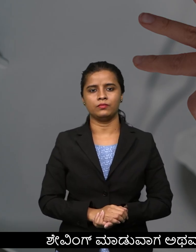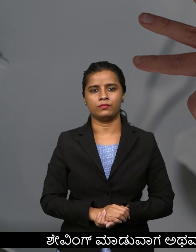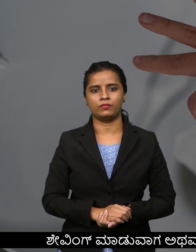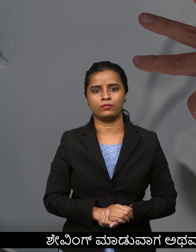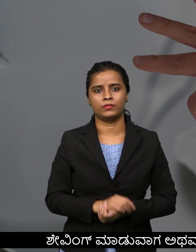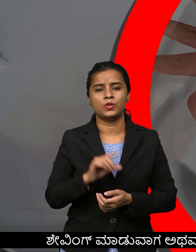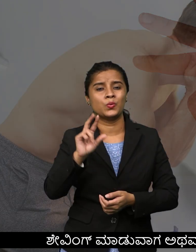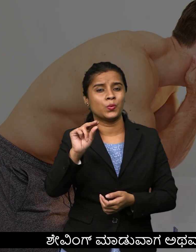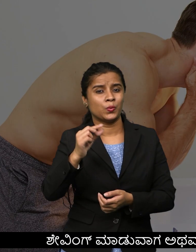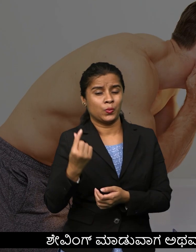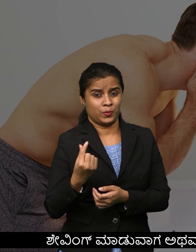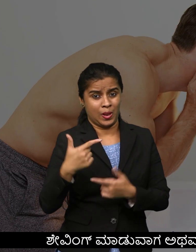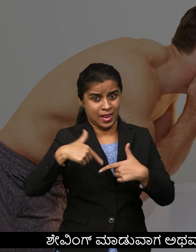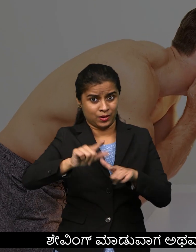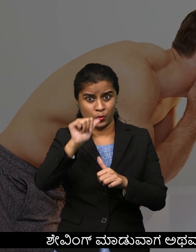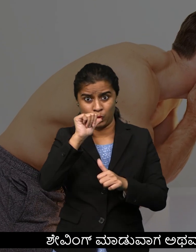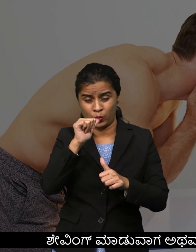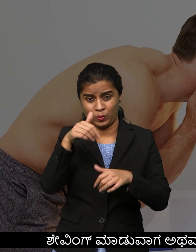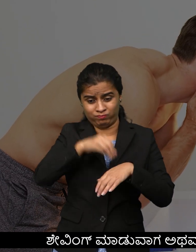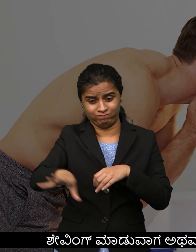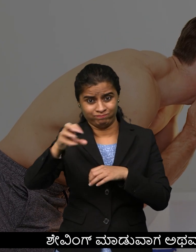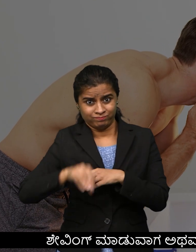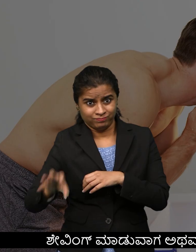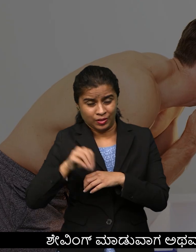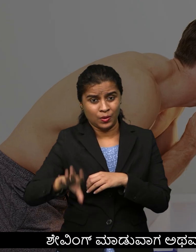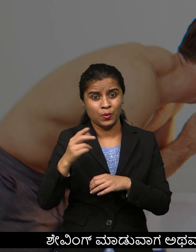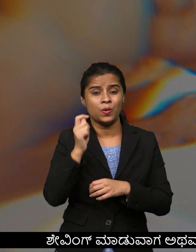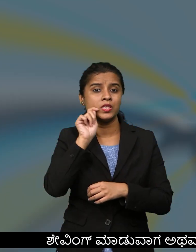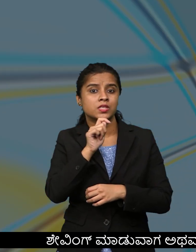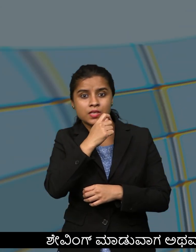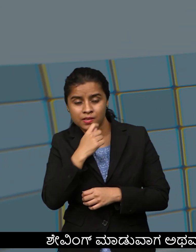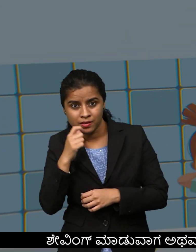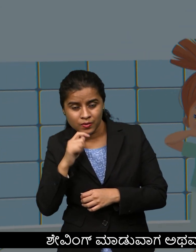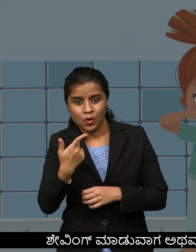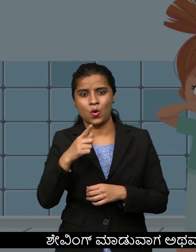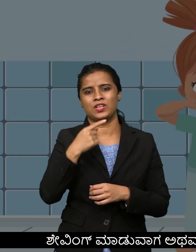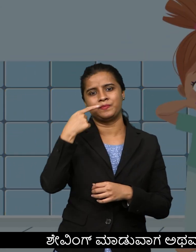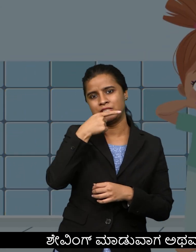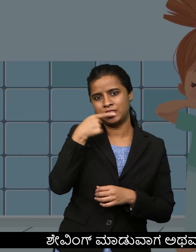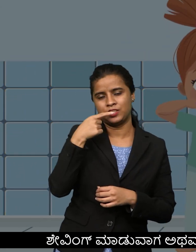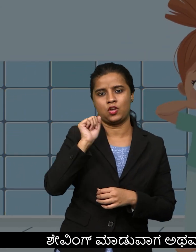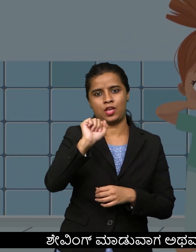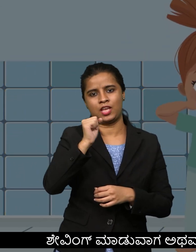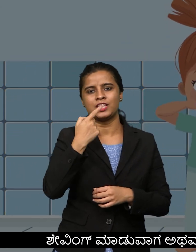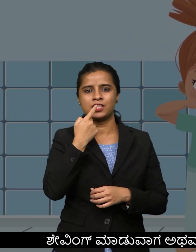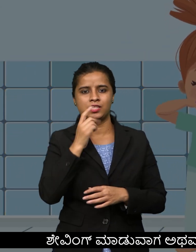ಶೇವಿಂಗ್ ಮಾಡುವಾಗ ಅಥವಾ ಹಲ್ಲುಜ್ಜುವಾಗ ನೀರನ್ನು ಹರಿಯಲು ಬಿಡಬೇಡಿ.